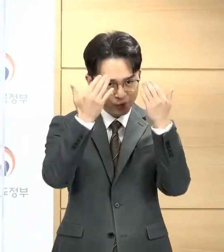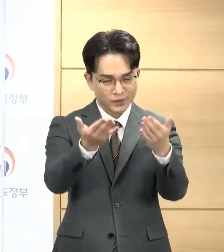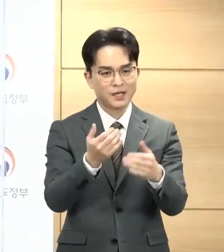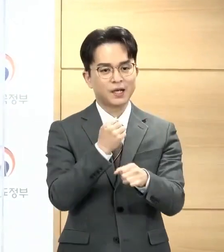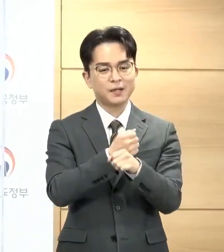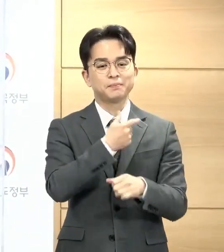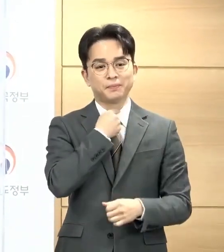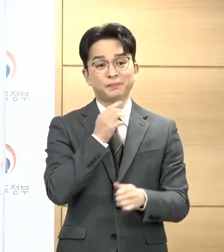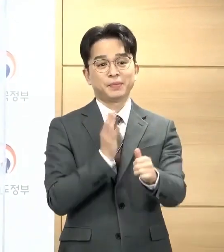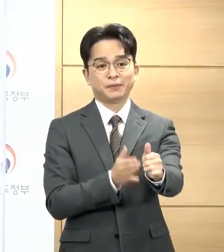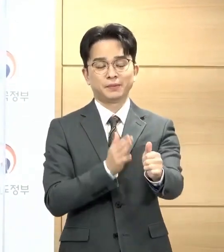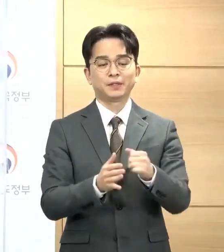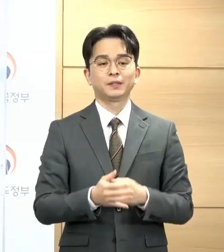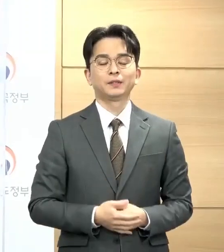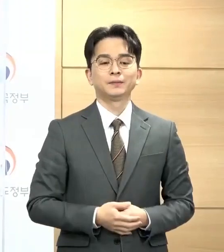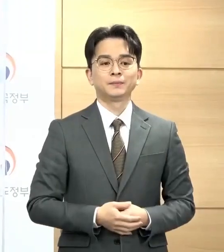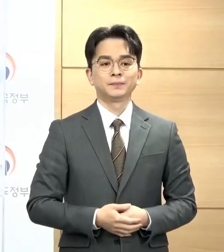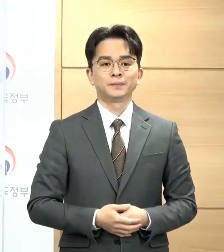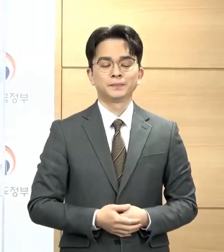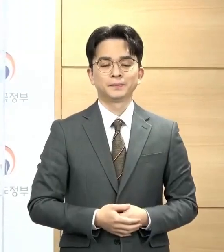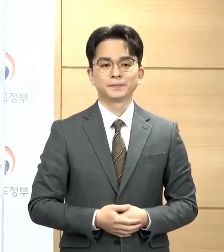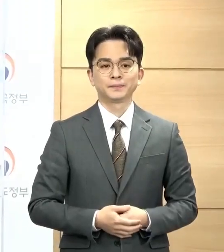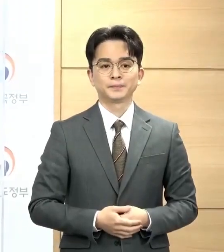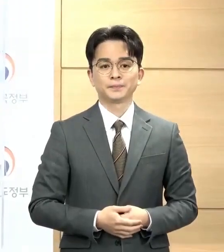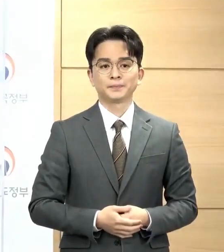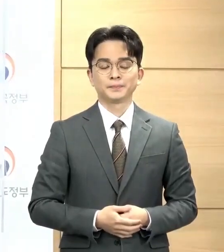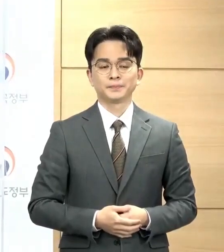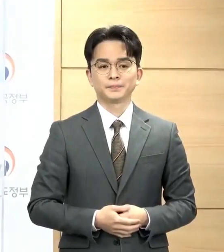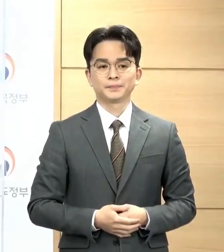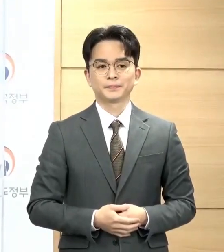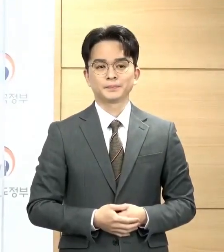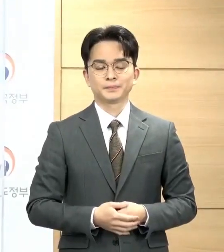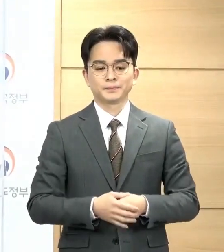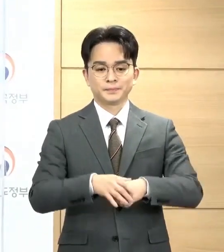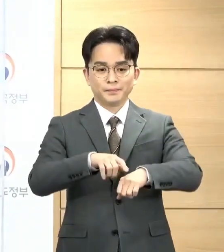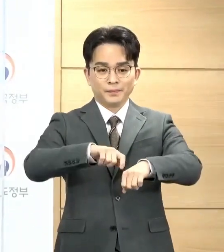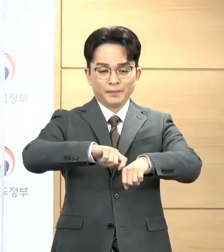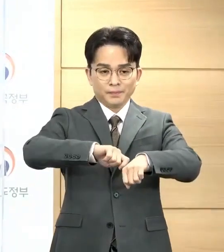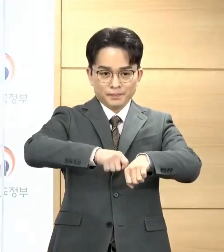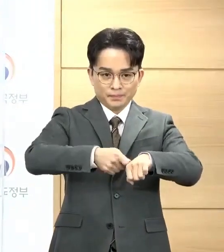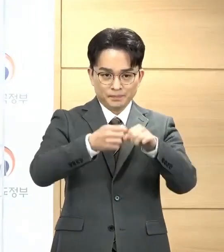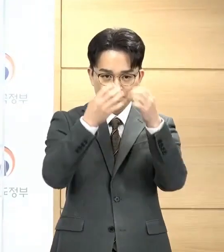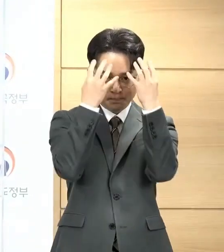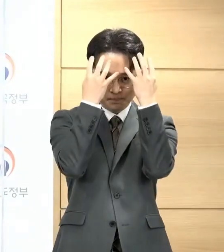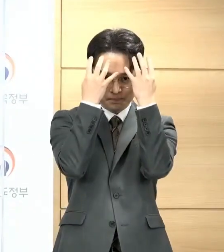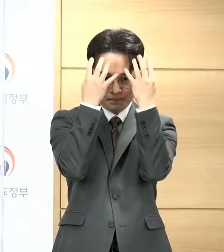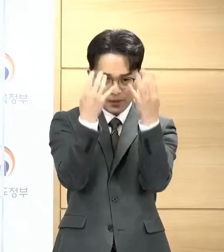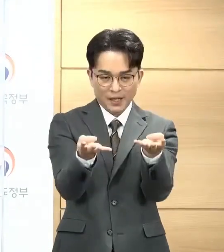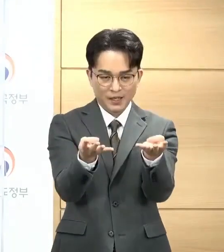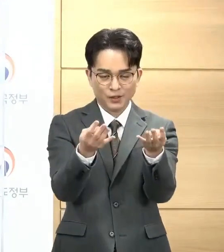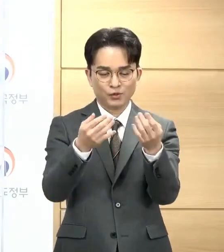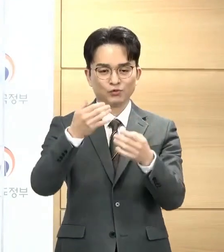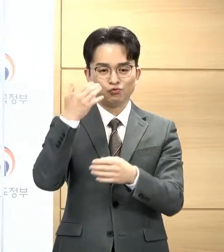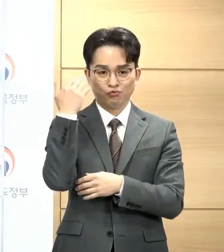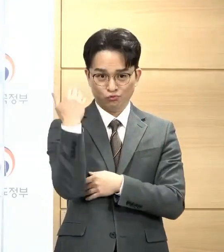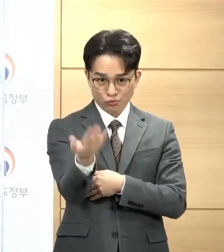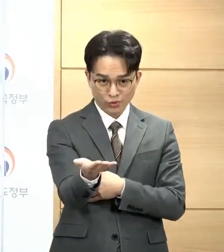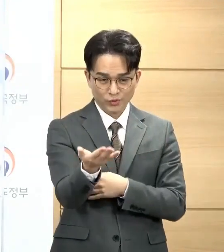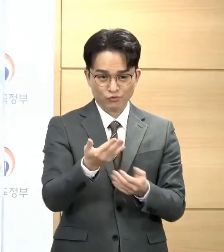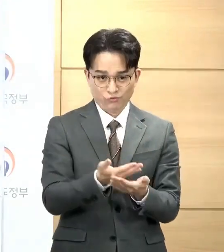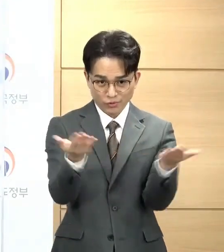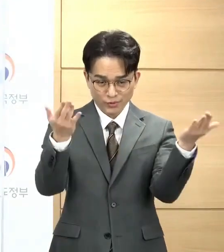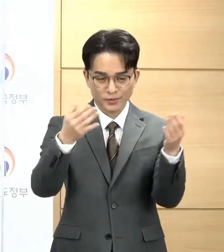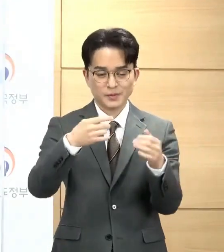사면 대상자들도 대상자 분들 또한 이번 사면에 담긴 화해와 포용을 통한 국민통합의